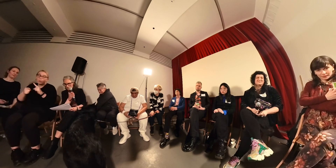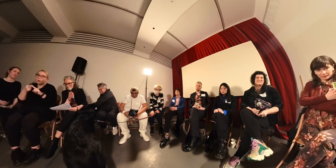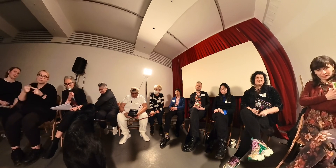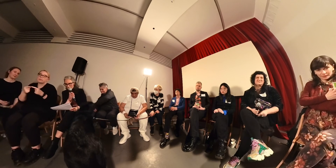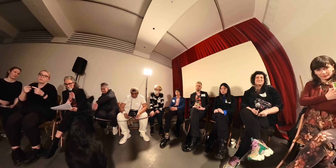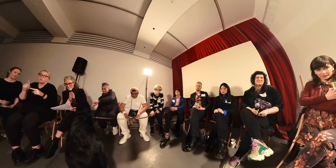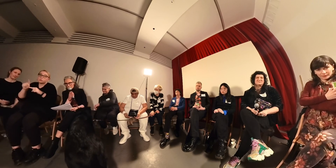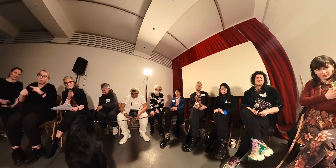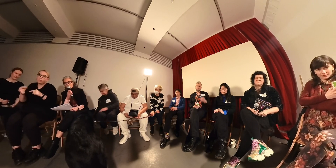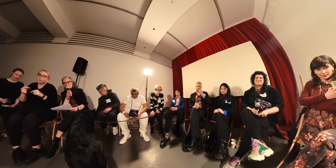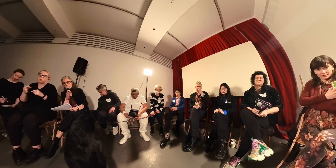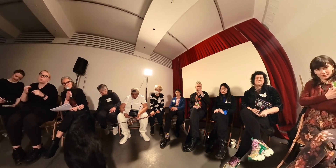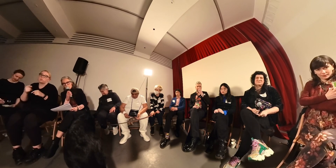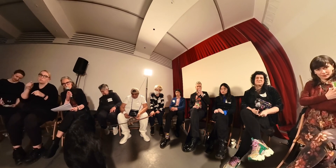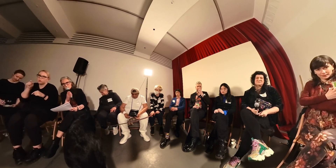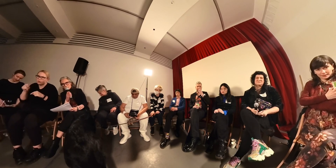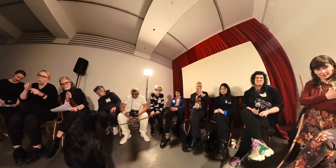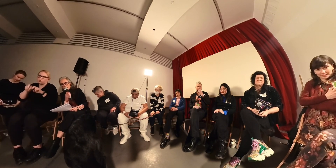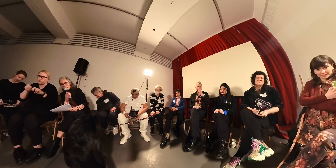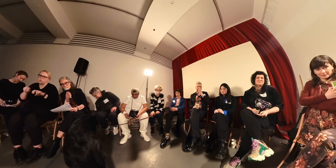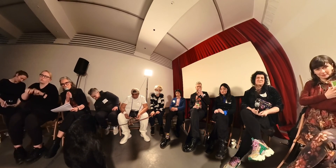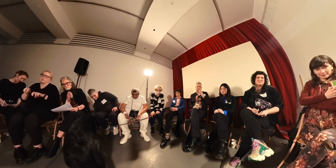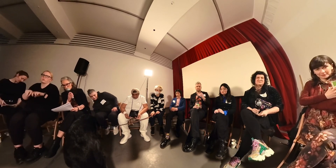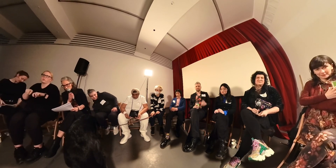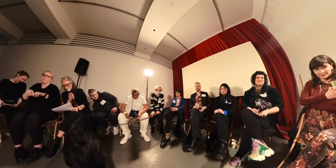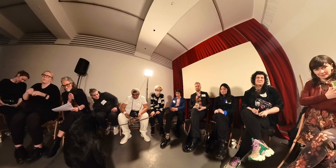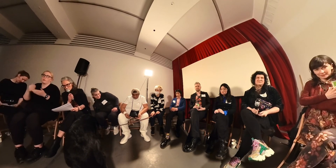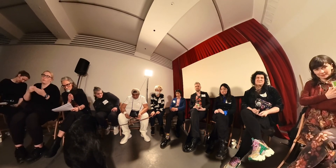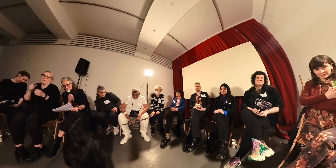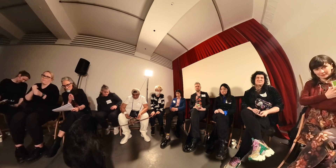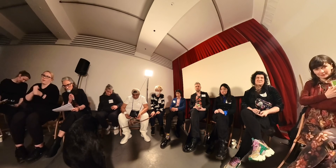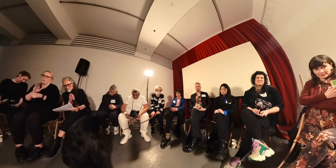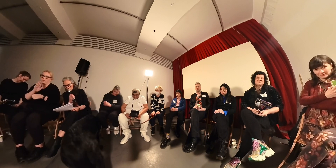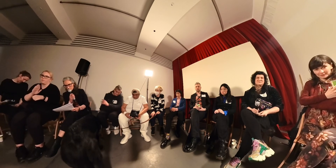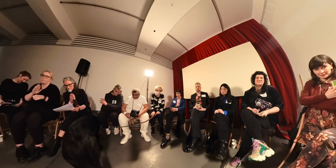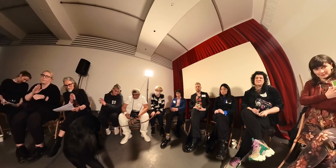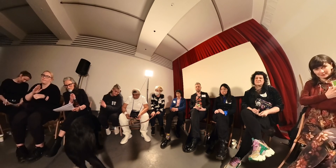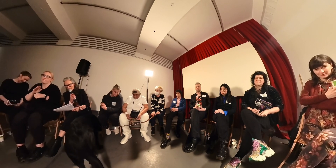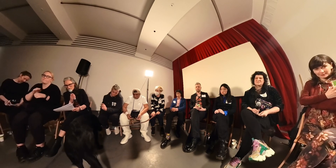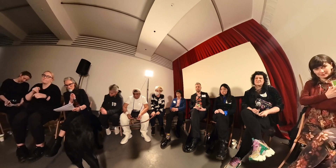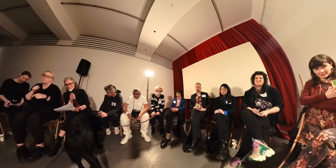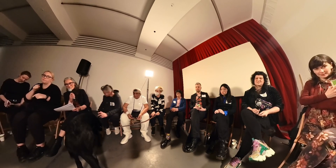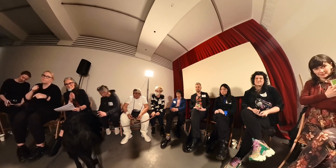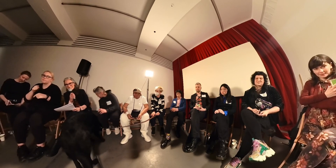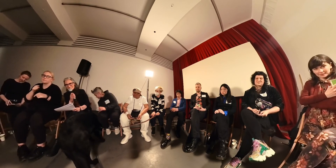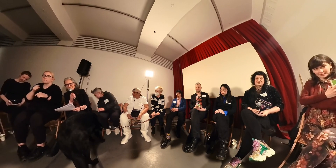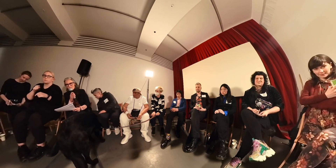a tak. A tady na téhle práci teda, což už se k tomu konečně dostanu, je